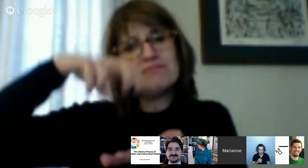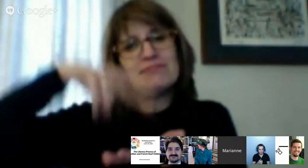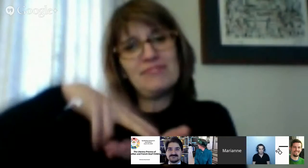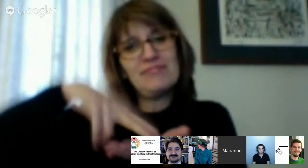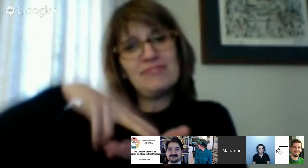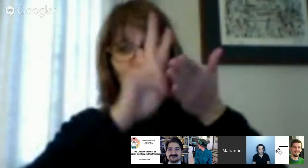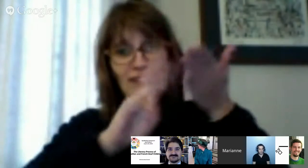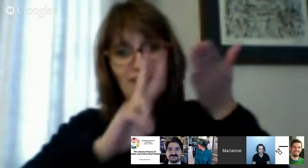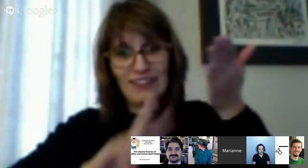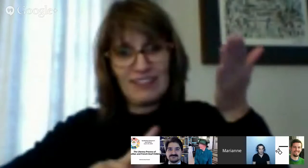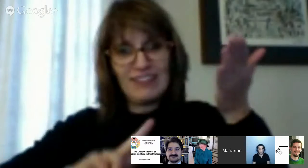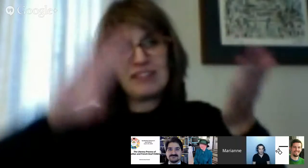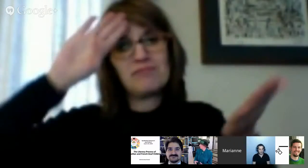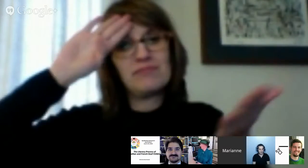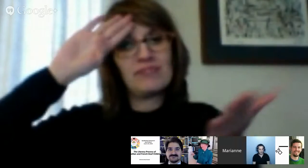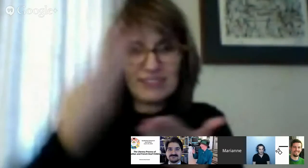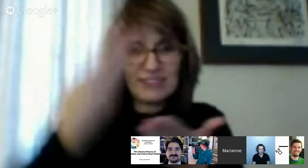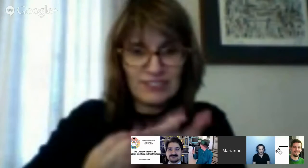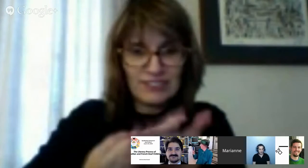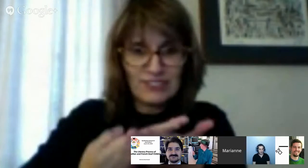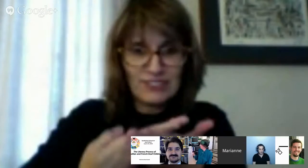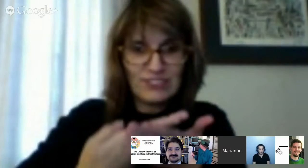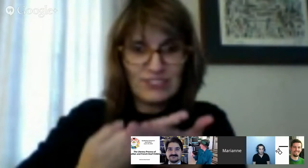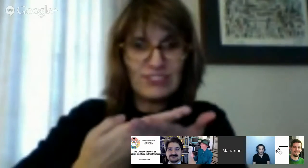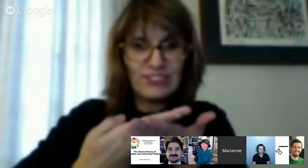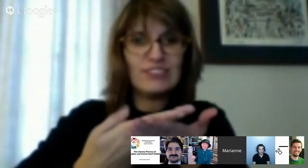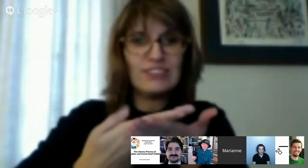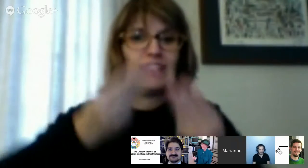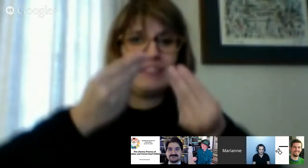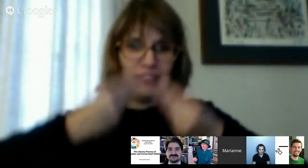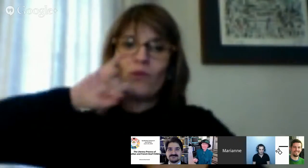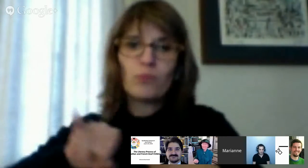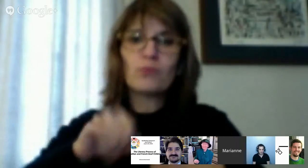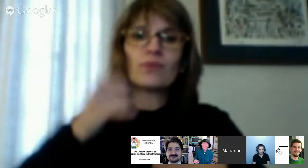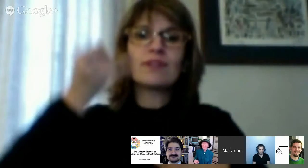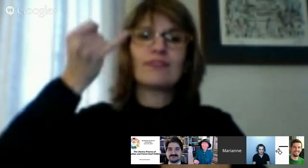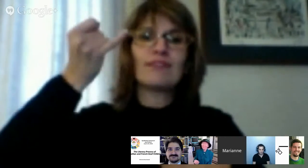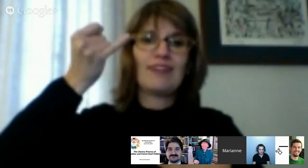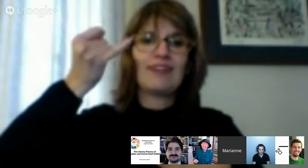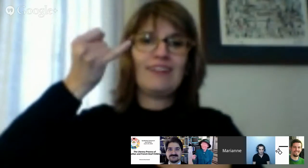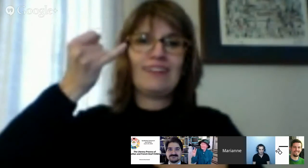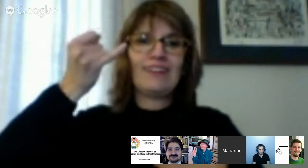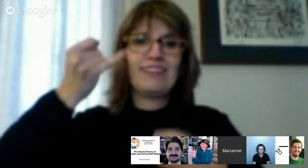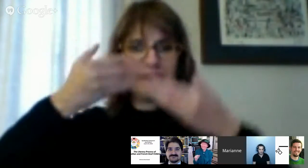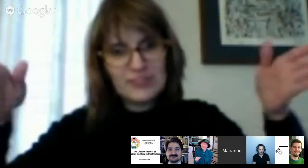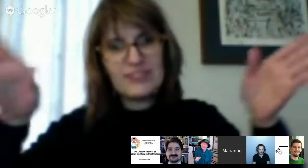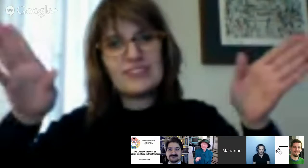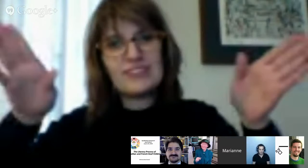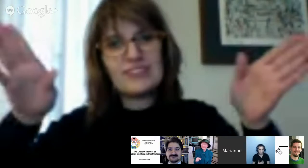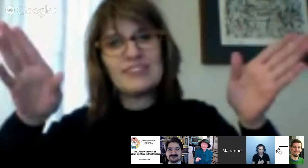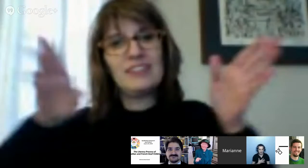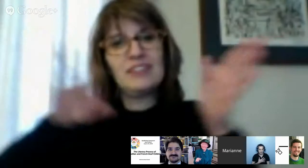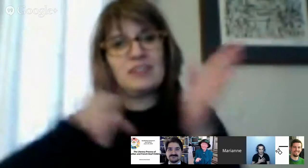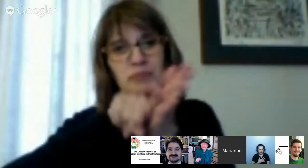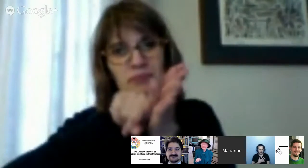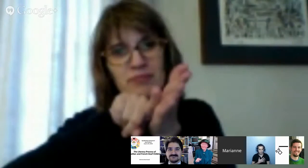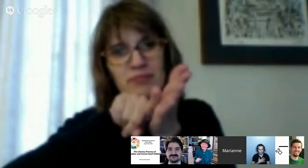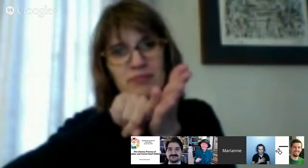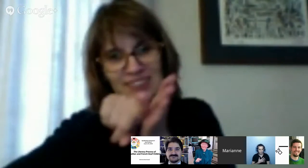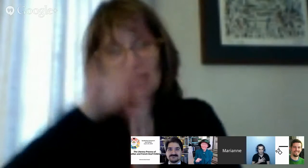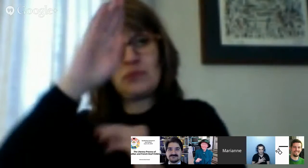A Valery é um prazer imenso, e isso me dá